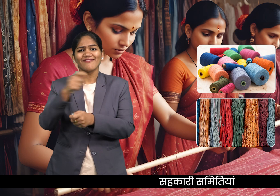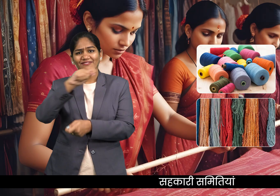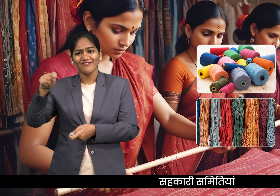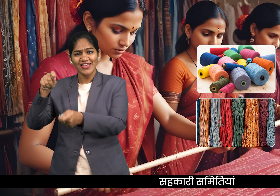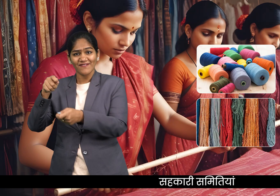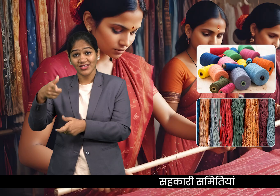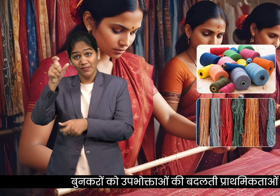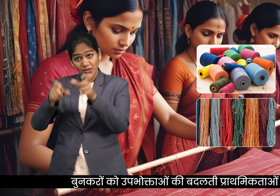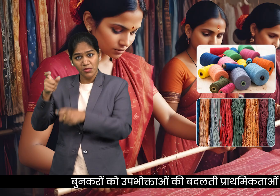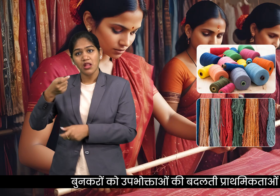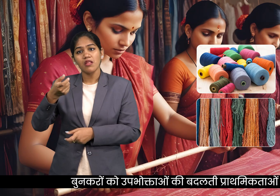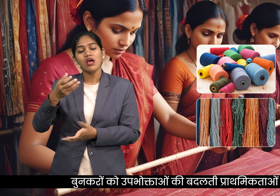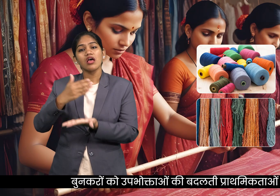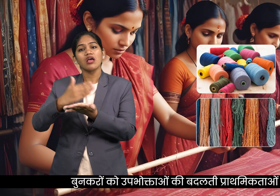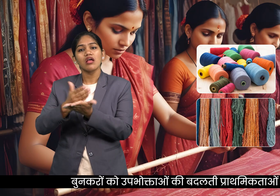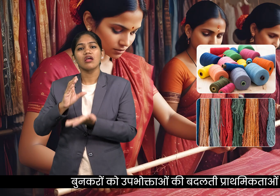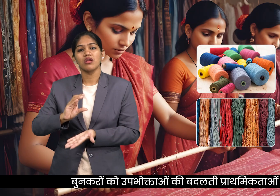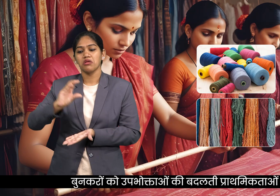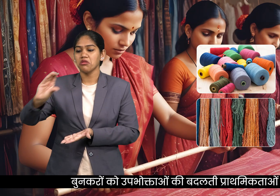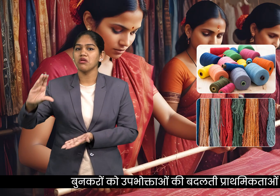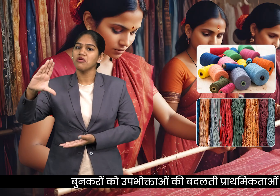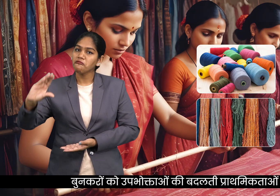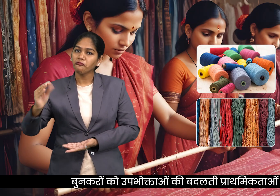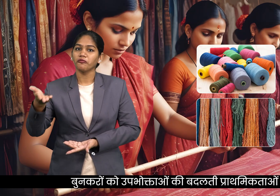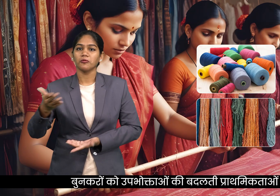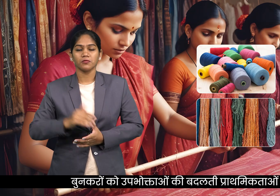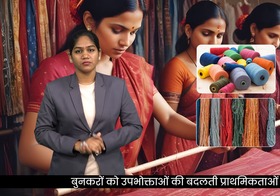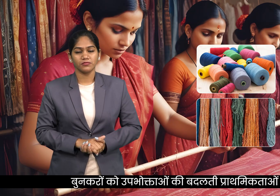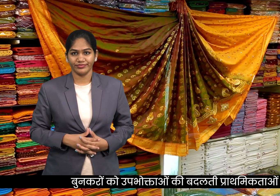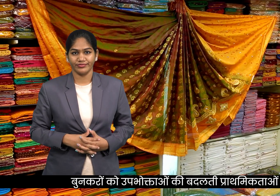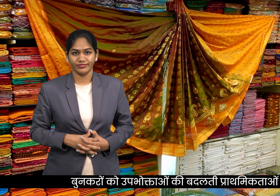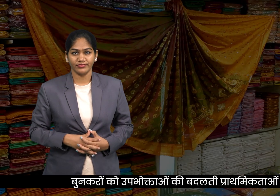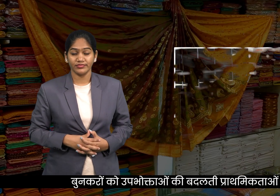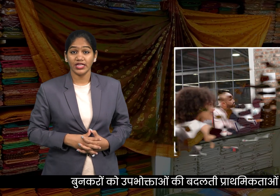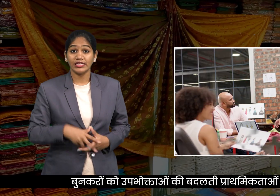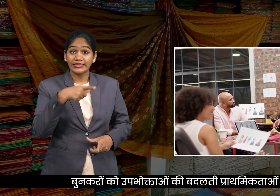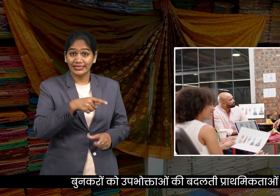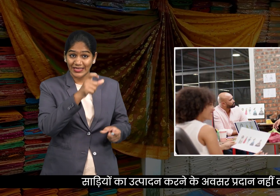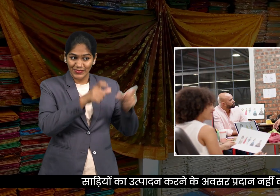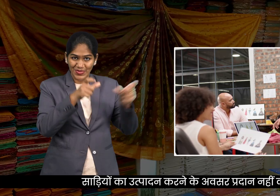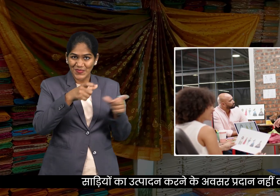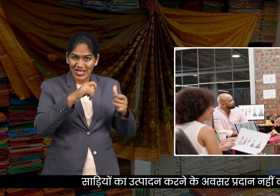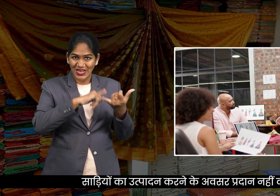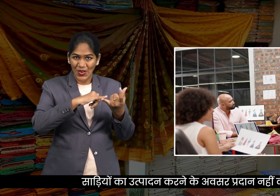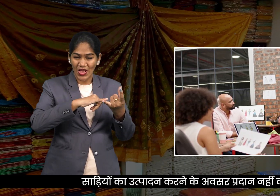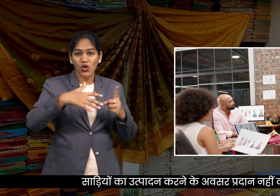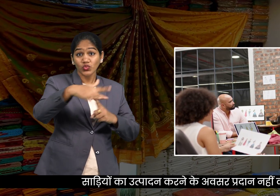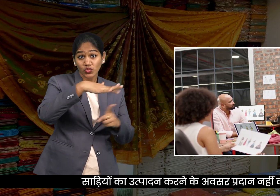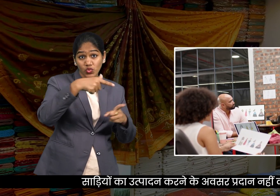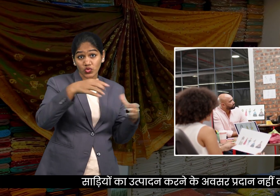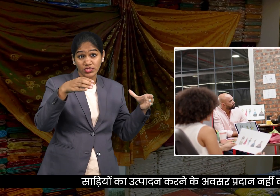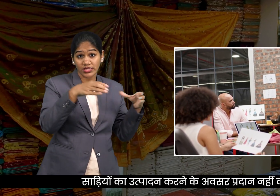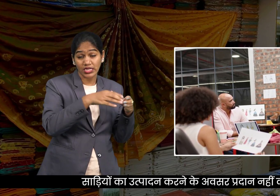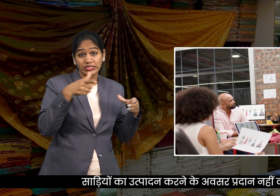सहकारी समितियां बुनकरों को उपभोक्ताओं की बदलती प्राथमिकताओं के अनुरूप साड़ियों का